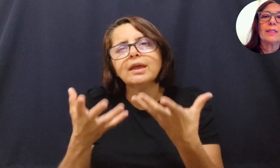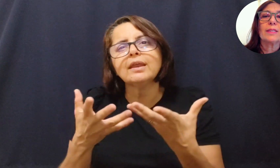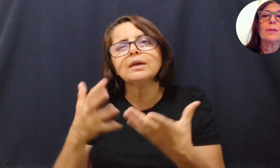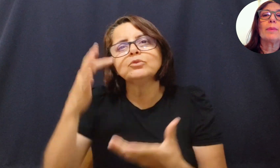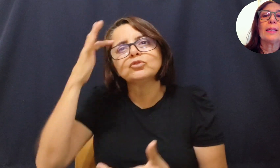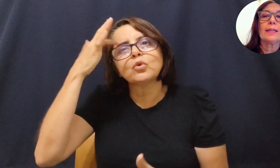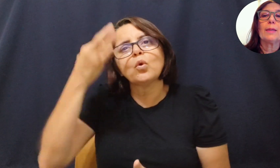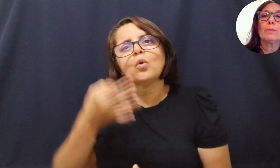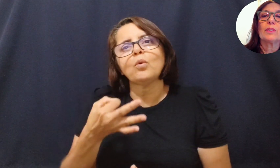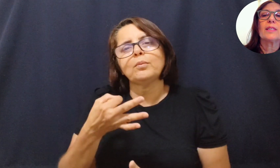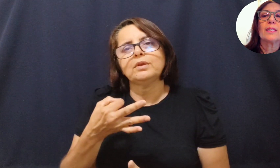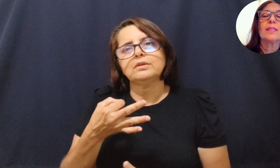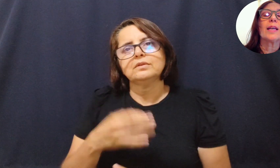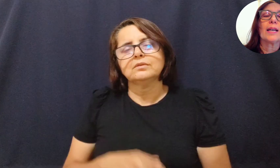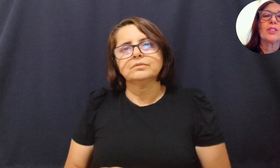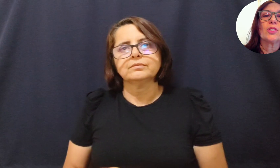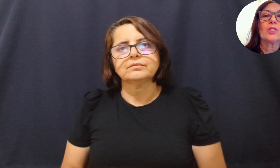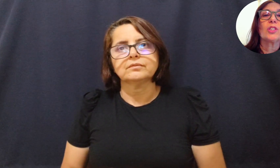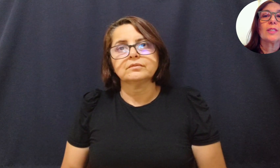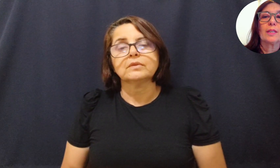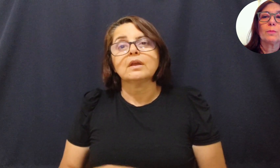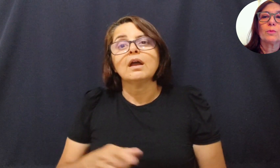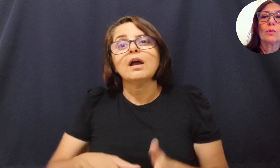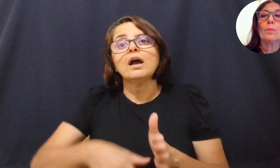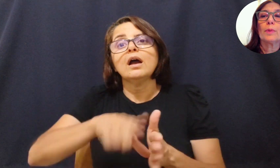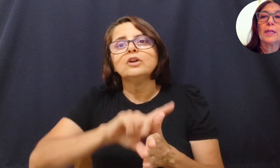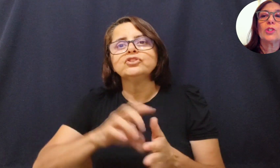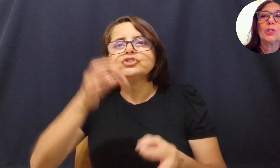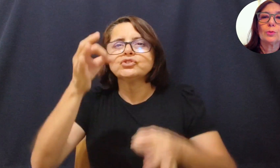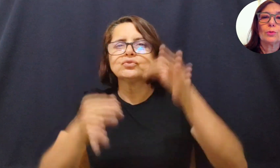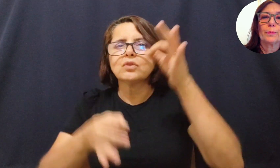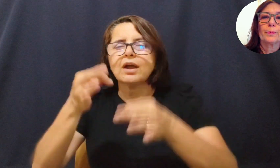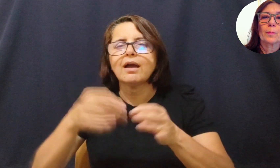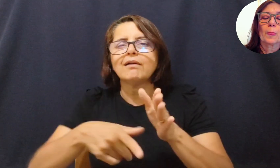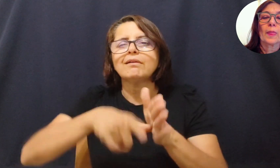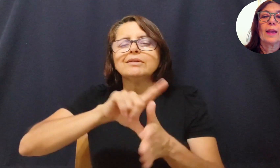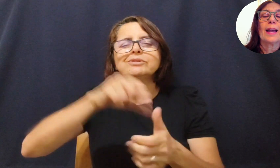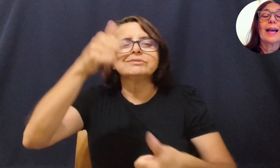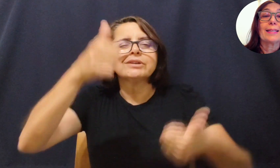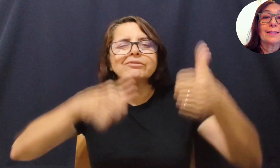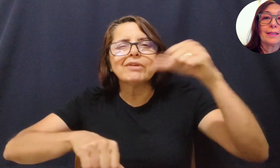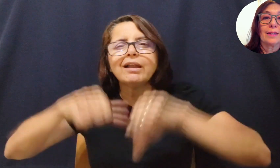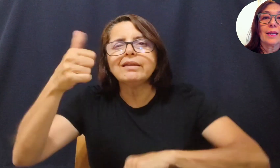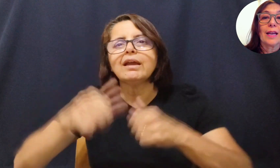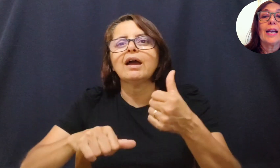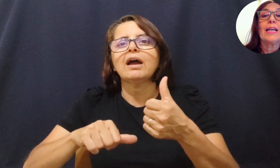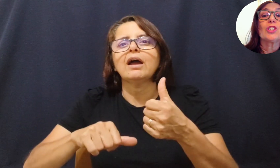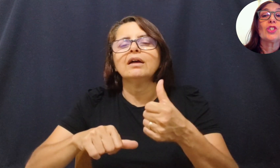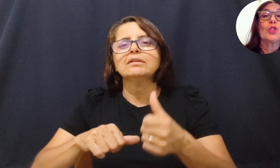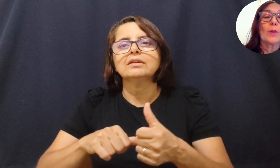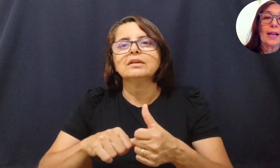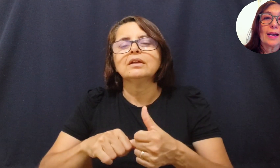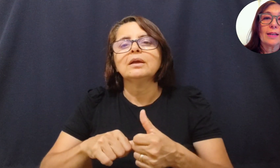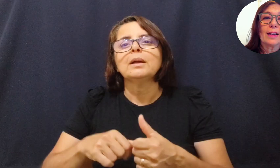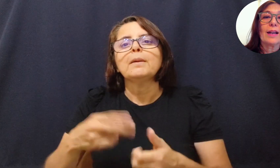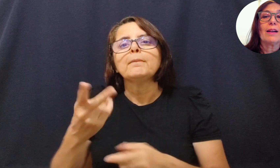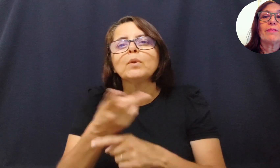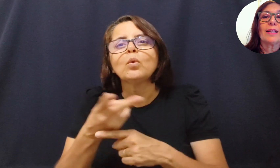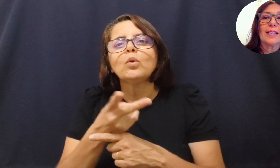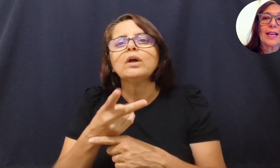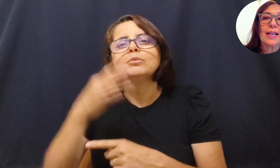tantas vezes também teremos necessidades de sermos compreendidos. Sim, antes de